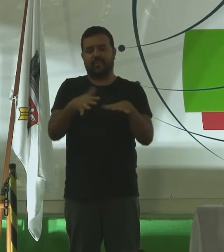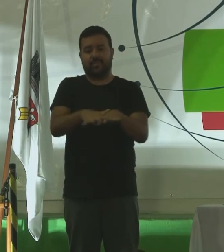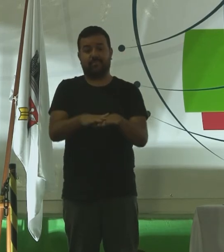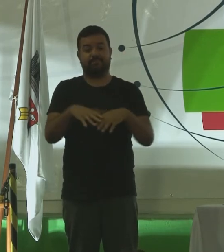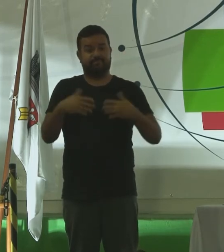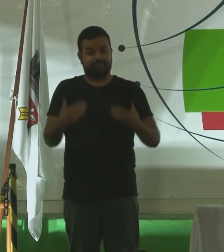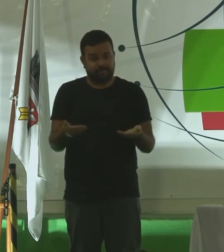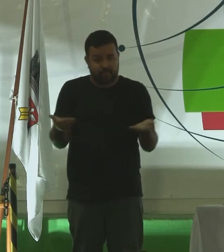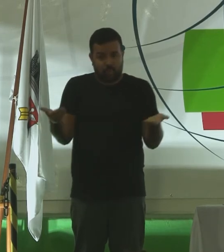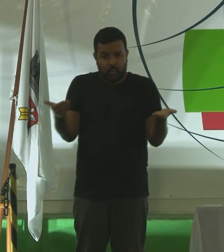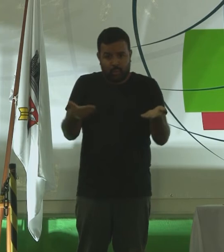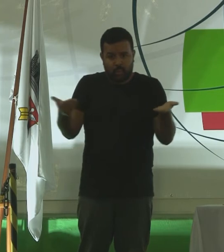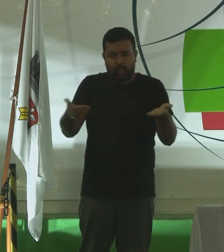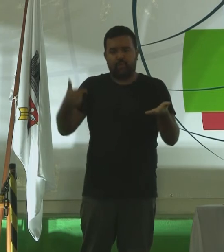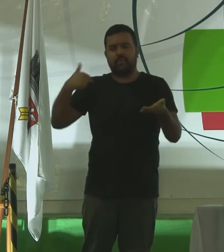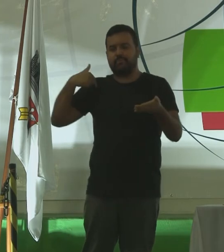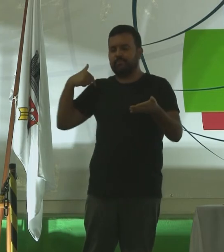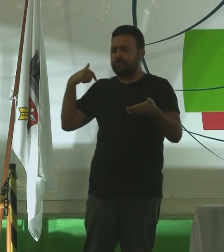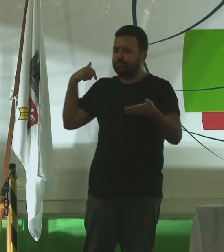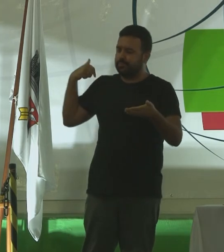está chamando ao longo